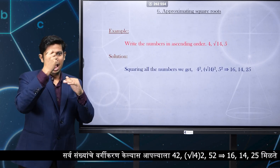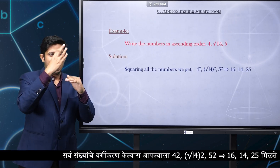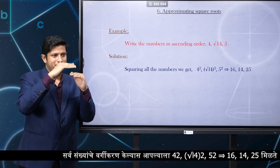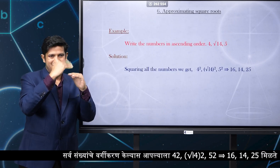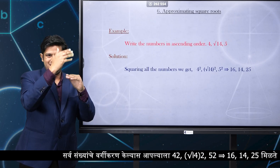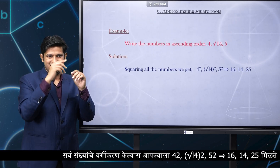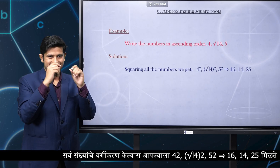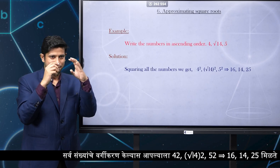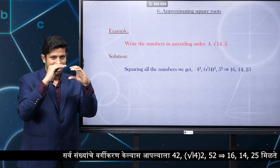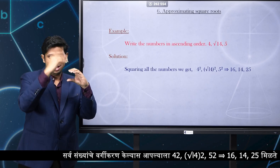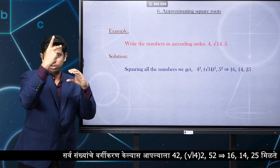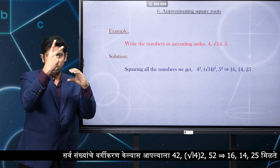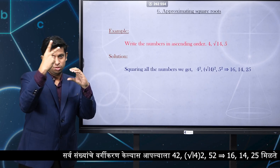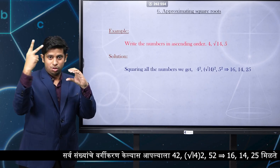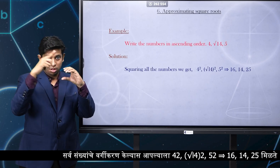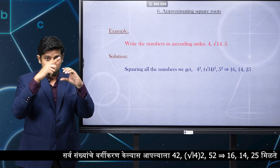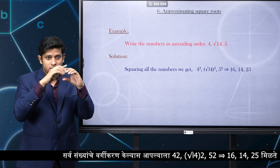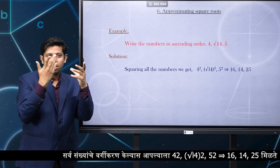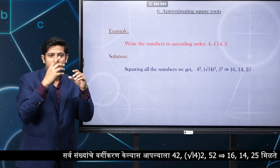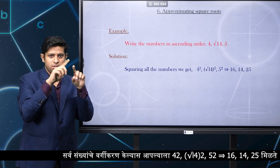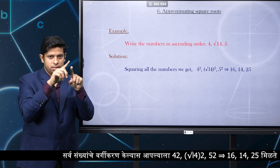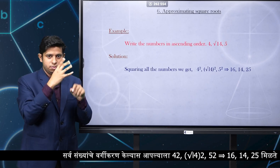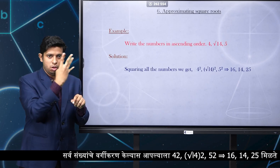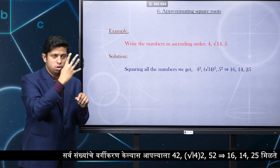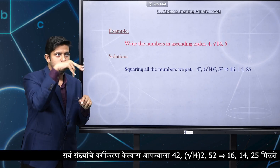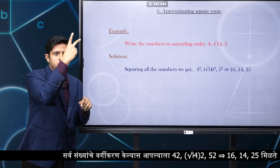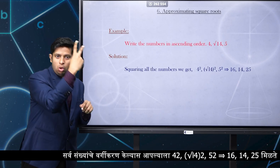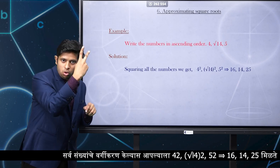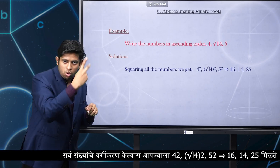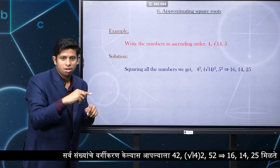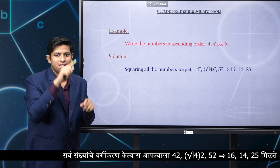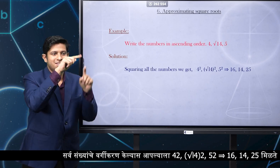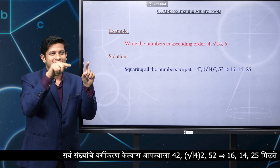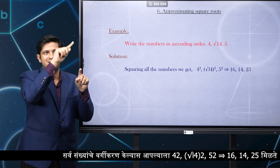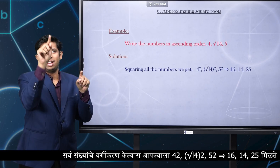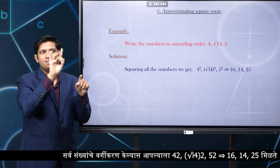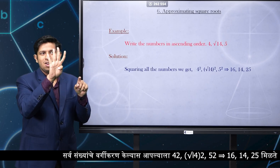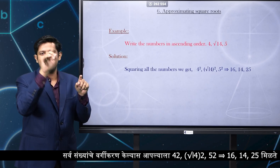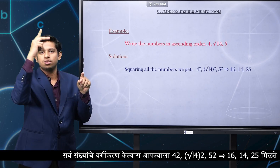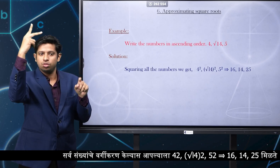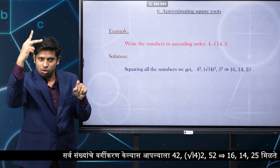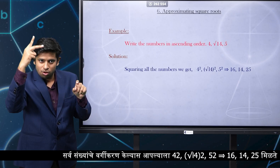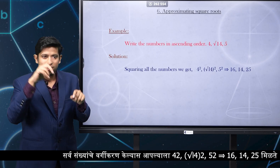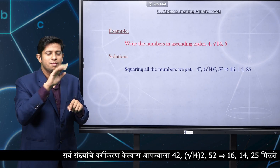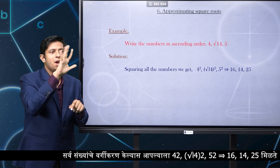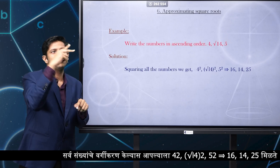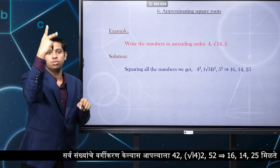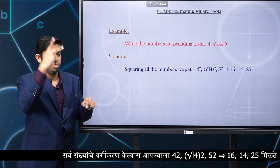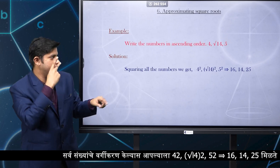सर्व संख्यांचे वर्गीकरण केल्यास आपल्याला 4चा वर्ग वर्गमुळामध्ये 14चा वर्ग 5चा वर्ग बरोबर 14